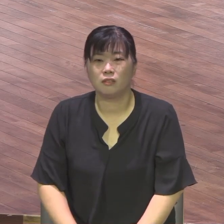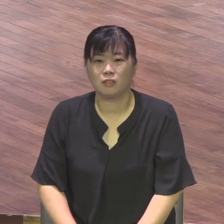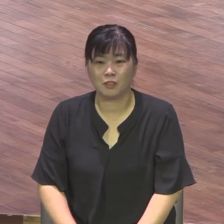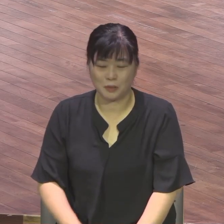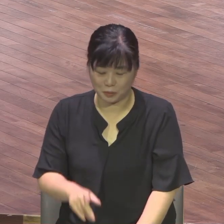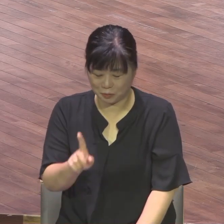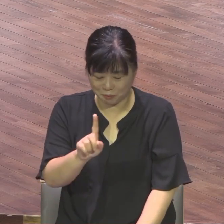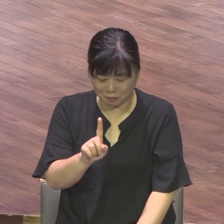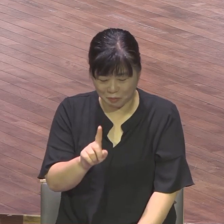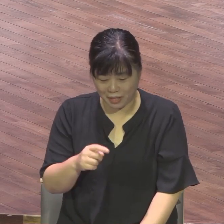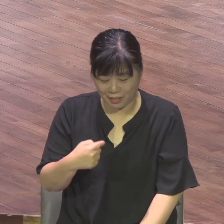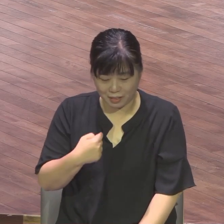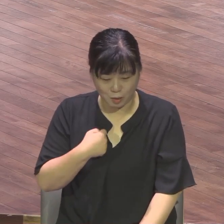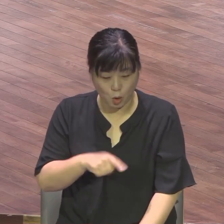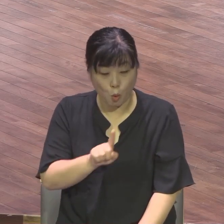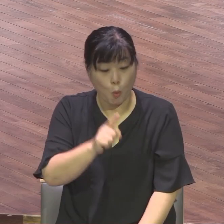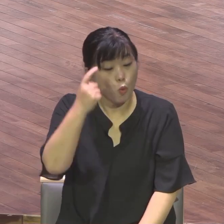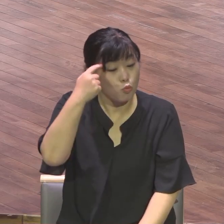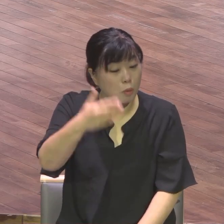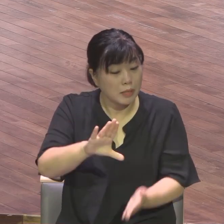해.